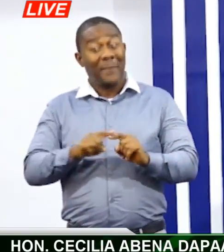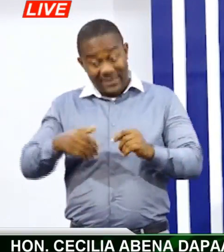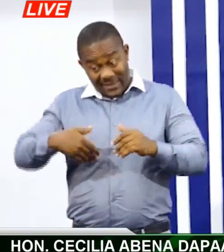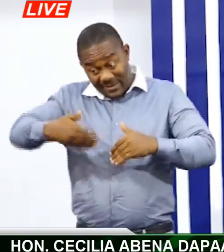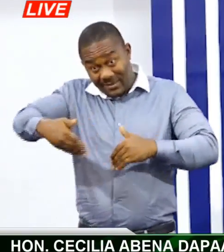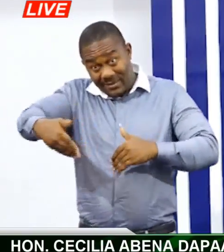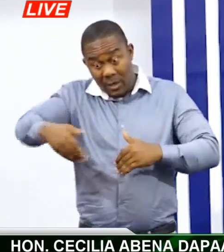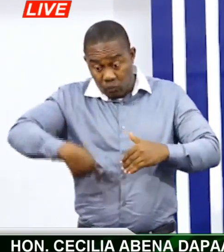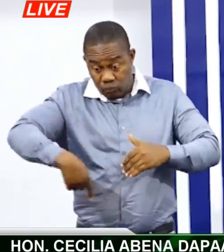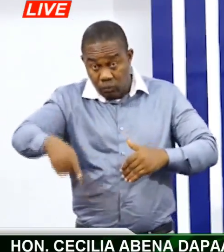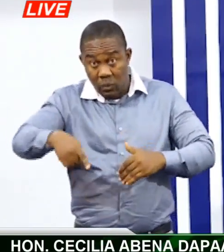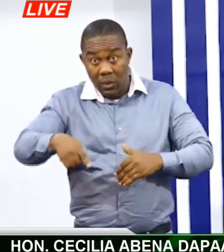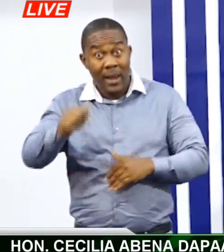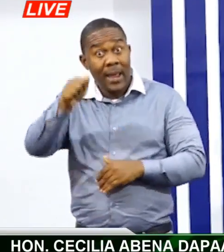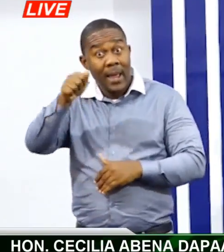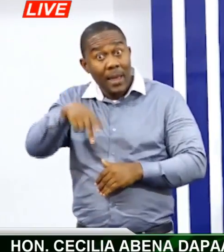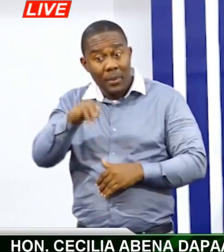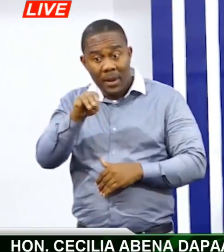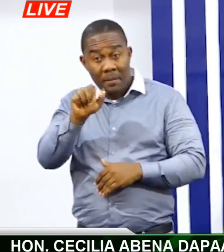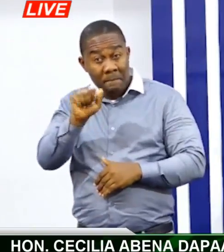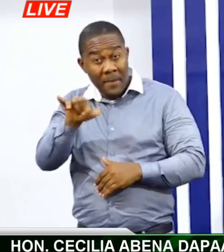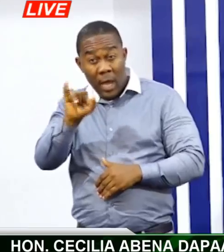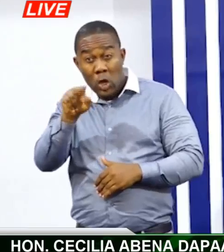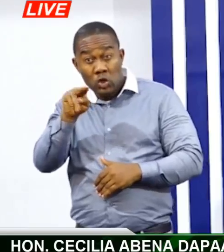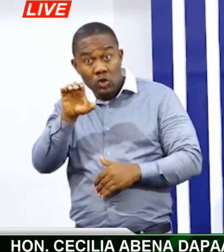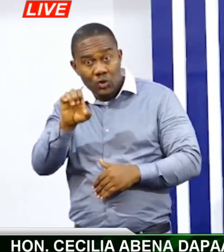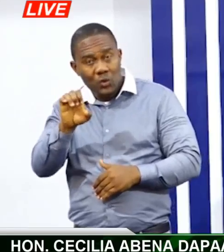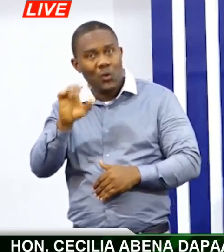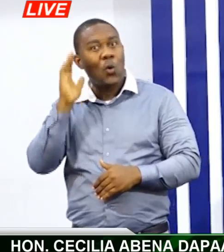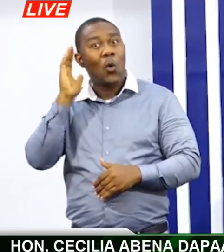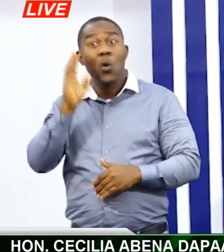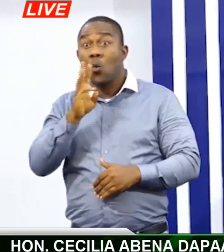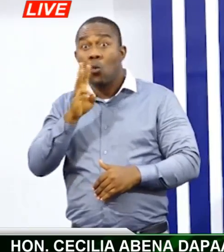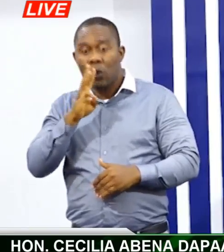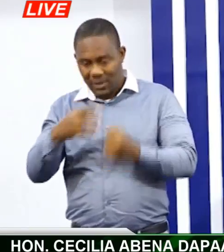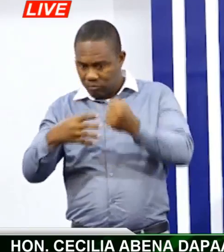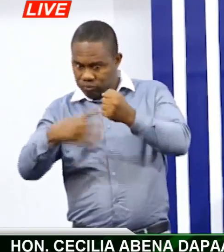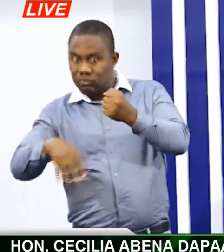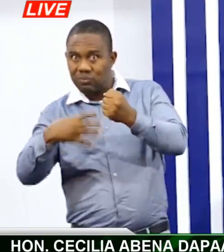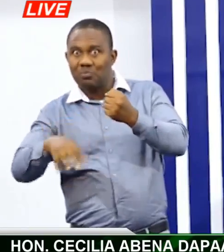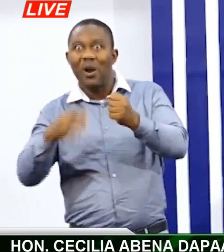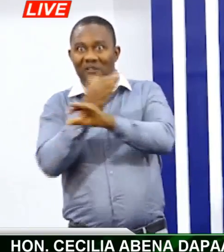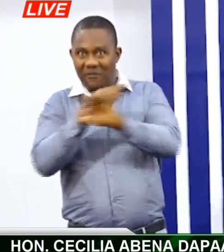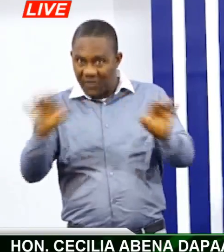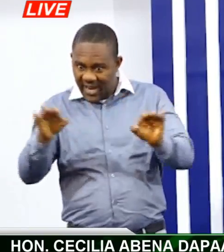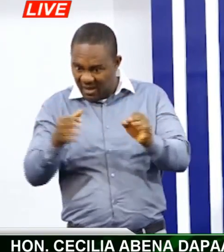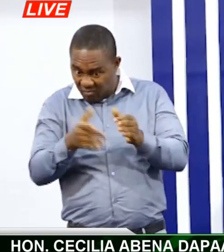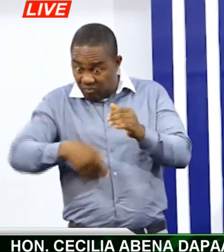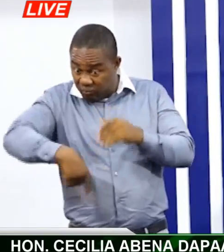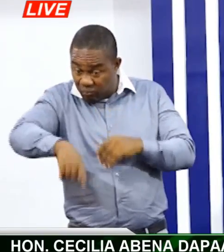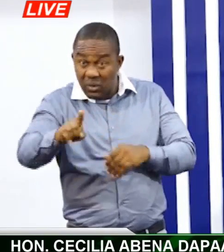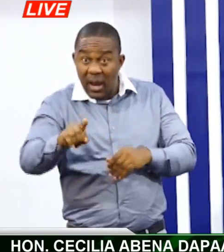June obe enjoy ensuo anaso obenya ensuo anom aye obi bia